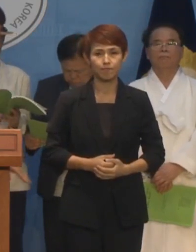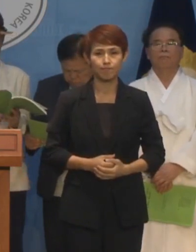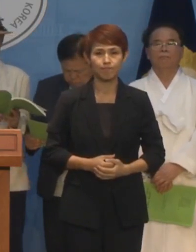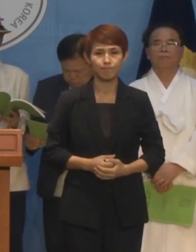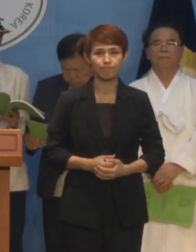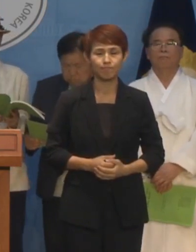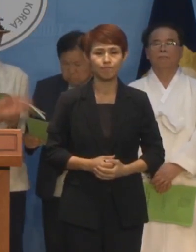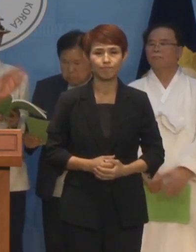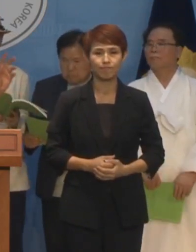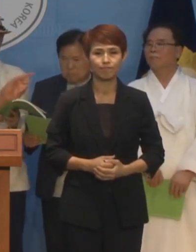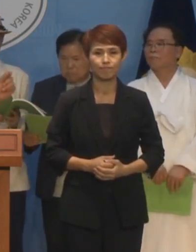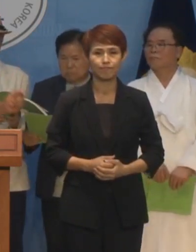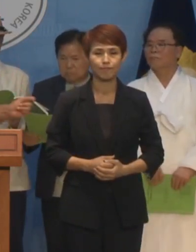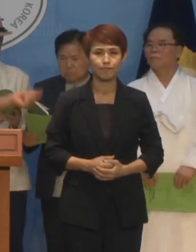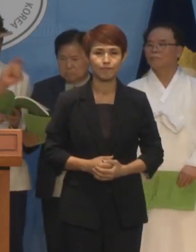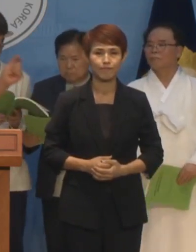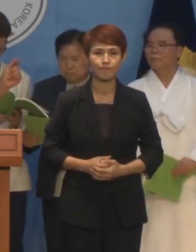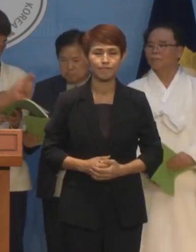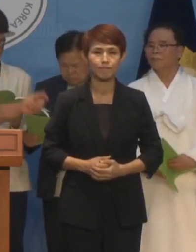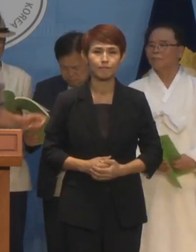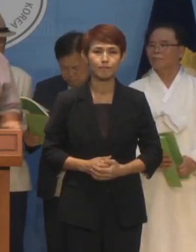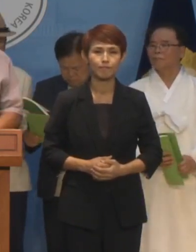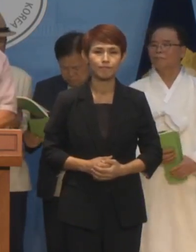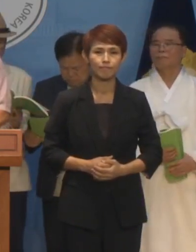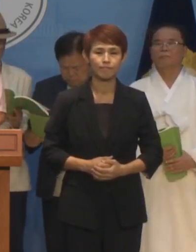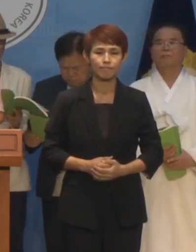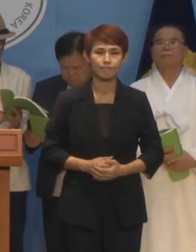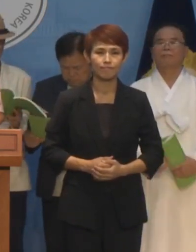다 같이 제가 제정하면서 해보십시오.